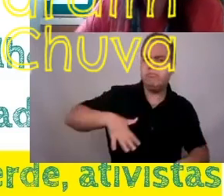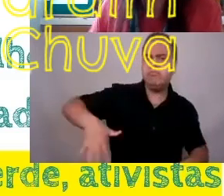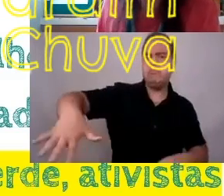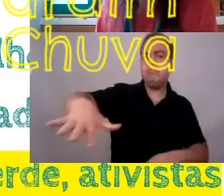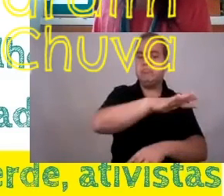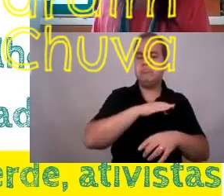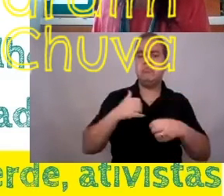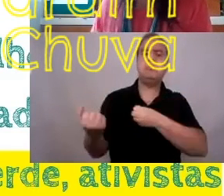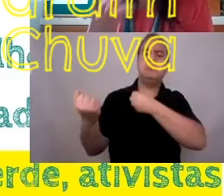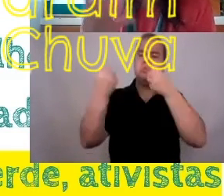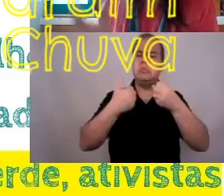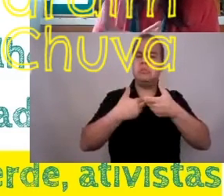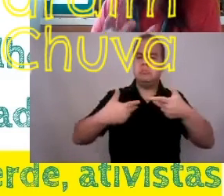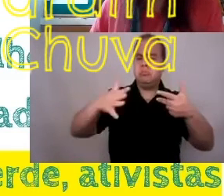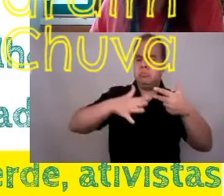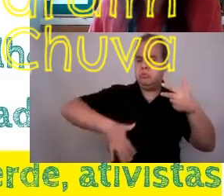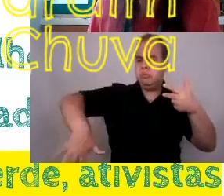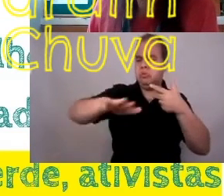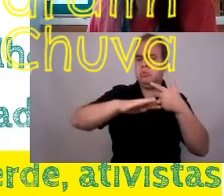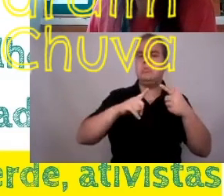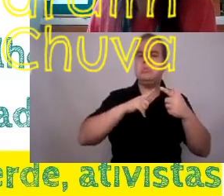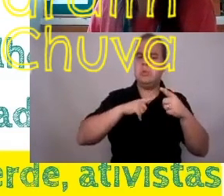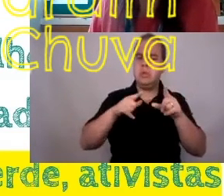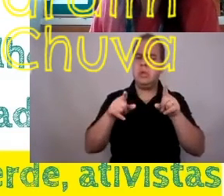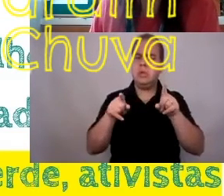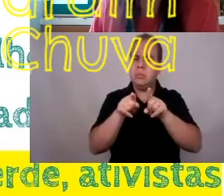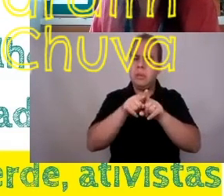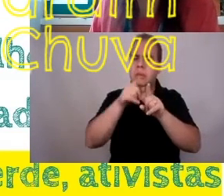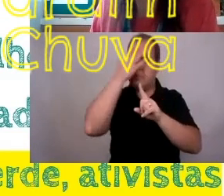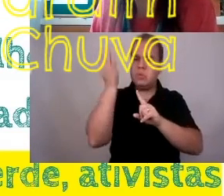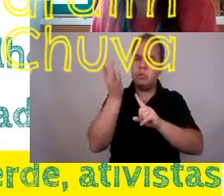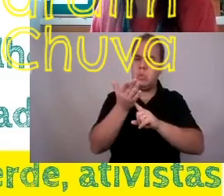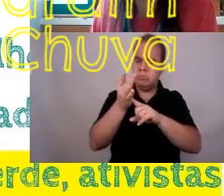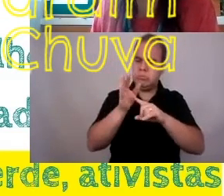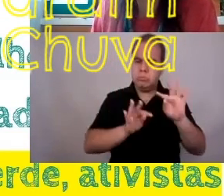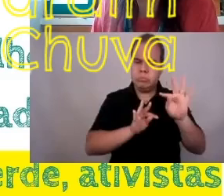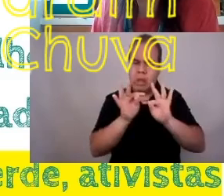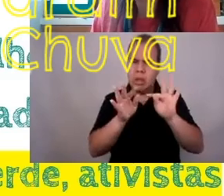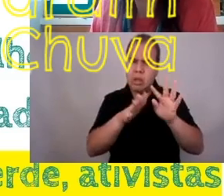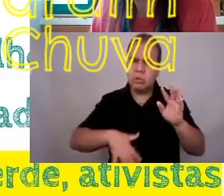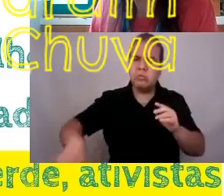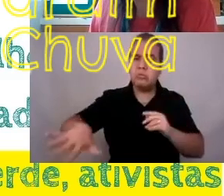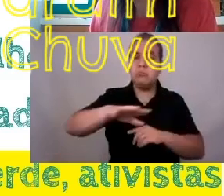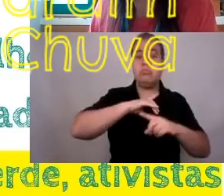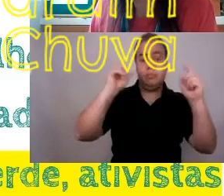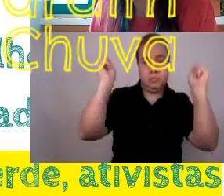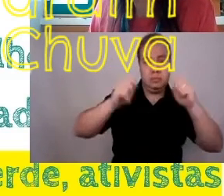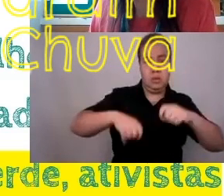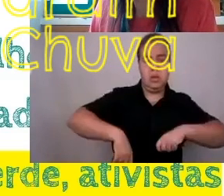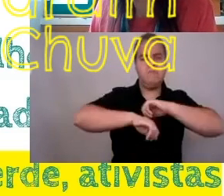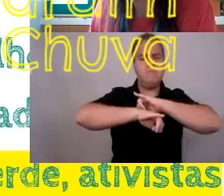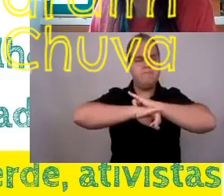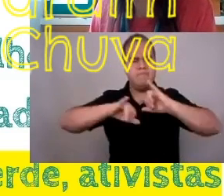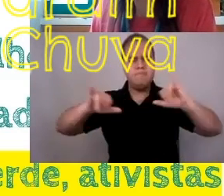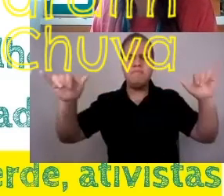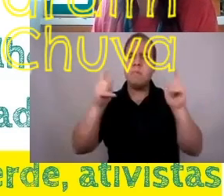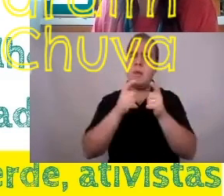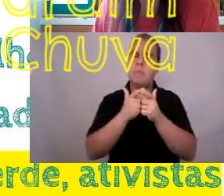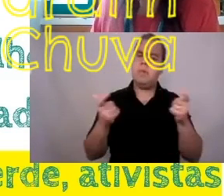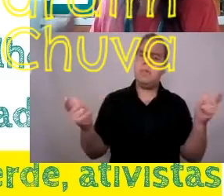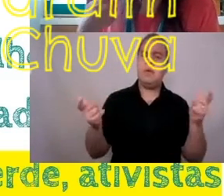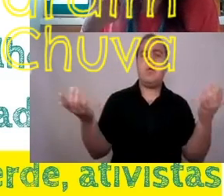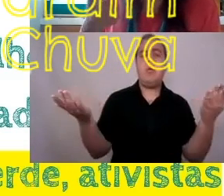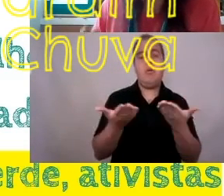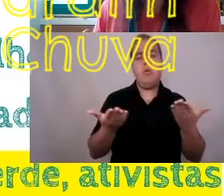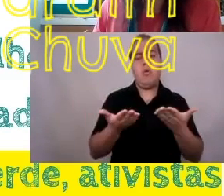nos técnicos, né, que isso possa ser cocriado mais amplamente. Então, é o convite e